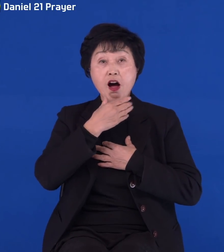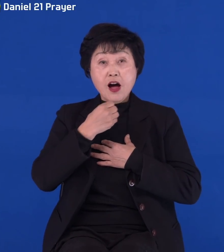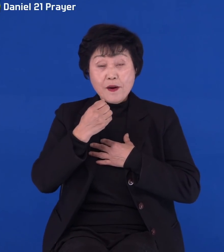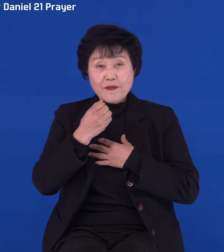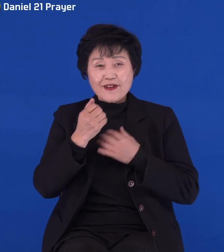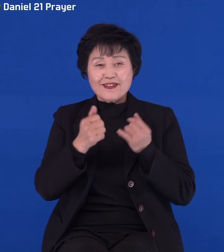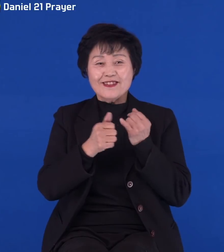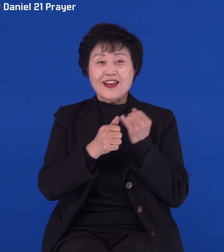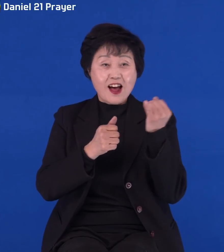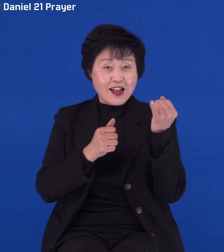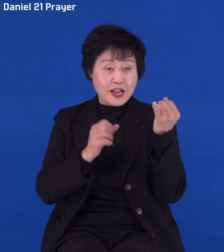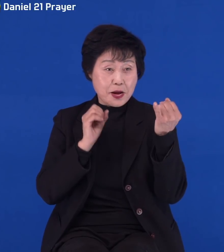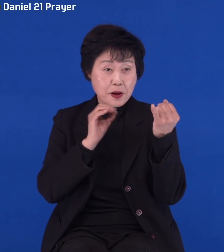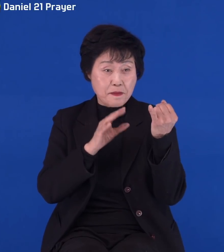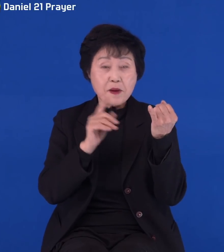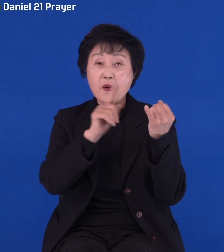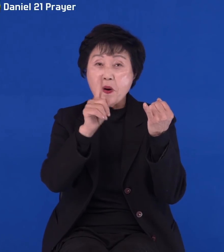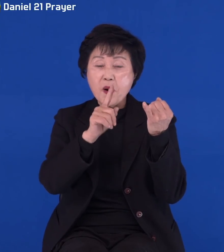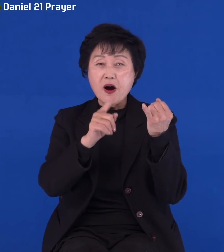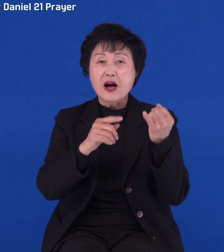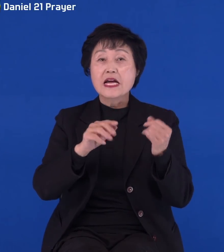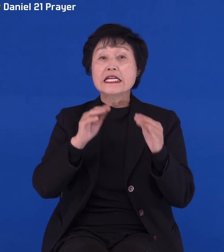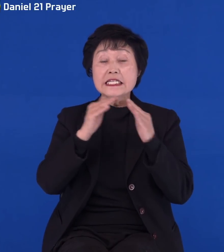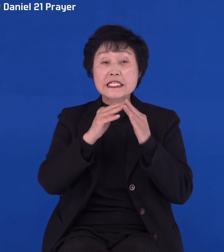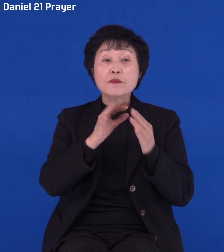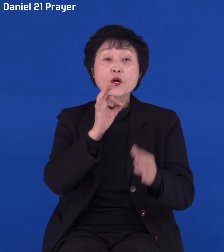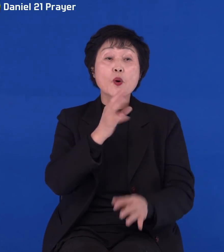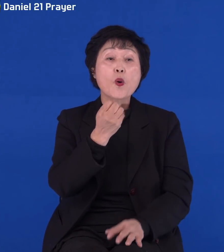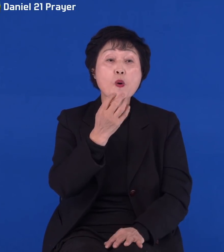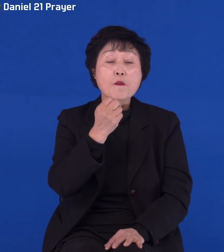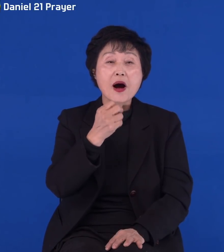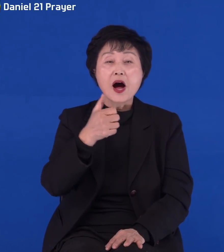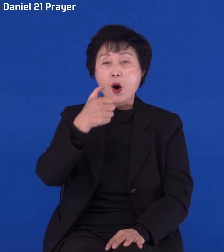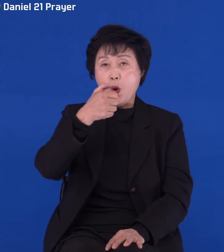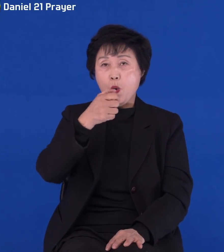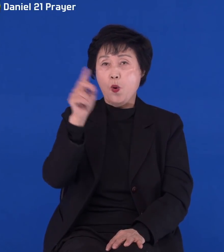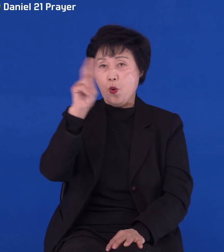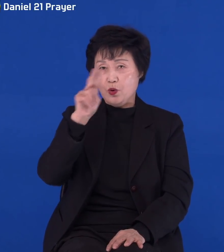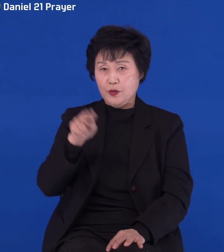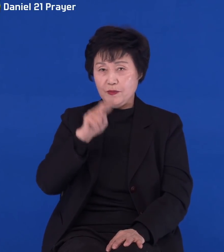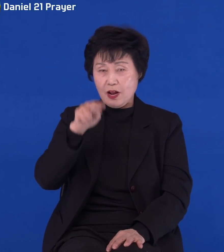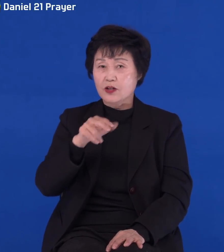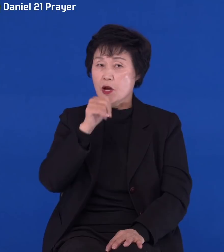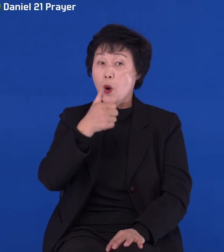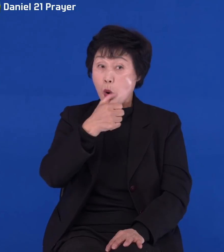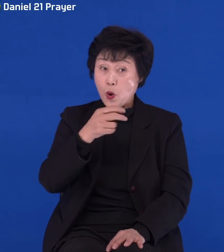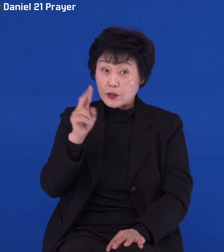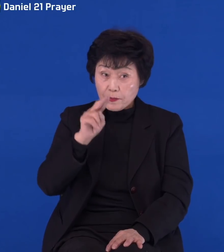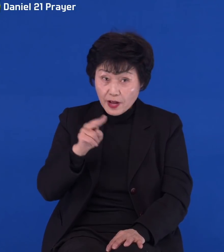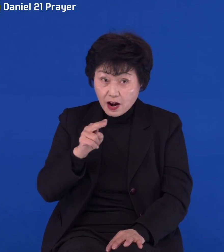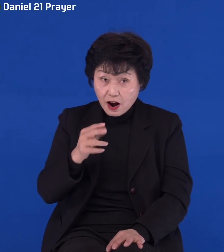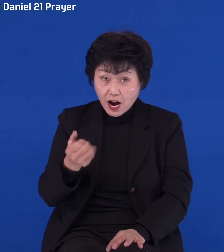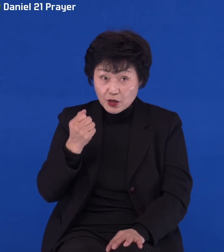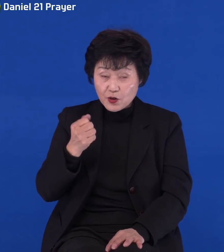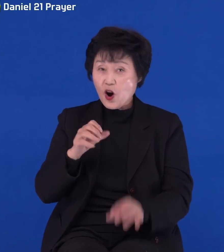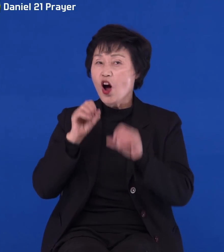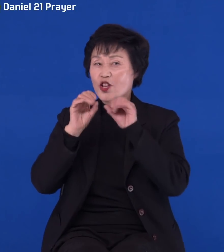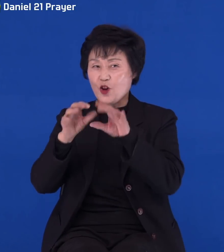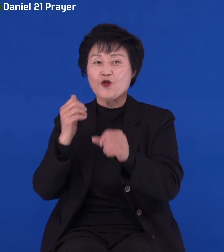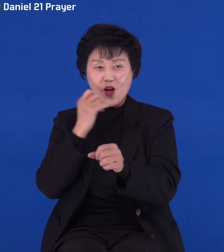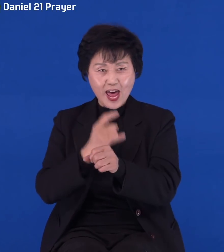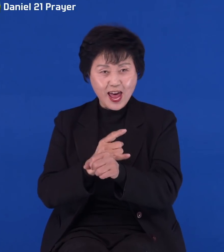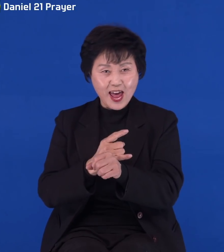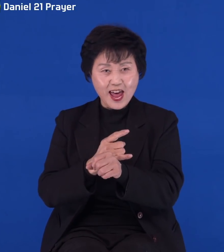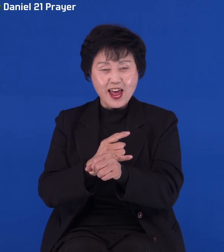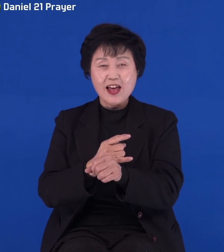우리 집에 얼마 있어요? 그랬더니 우리 집에 $50가 있대요. 우리 그거 가지고 내가 전도하자. 전도하지 않으면 미쳐버릴 것 같다. 저희